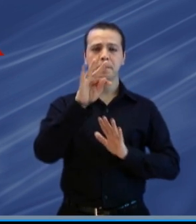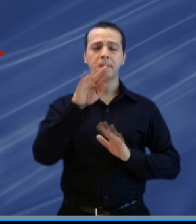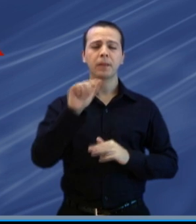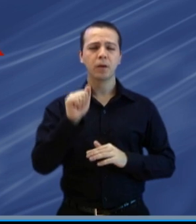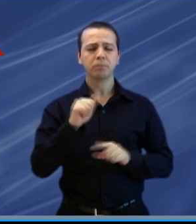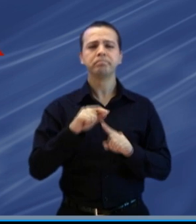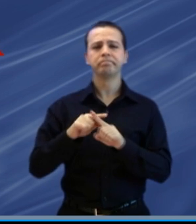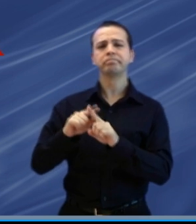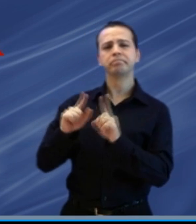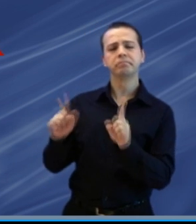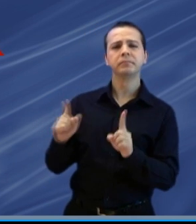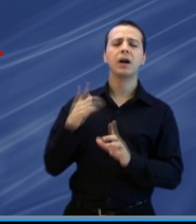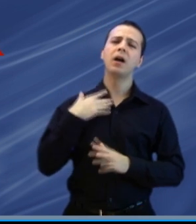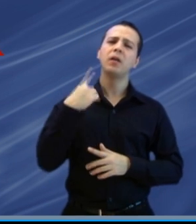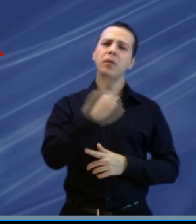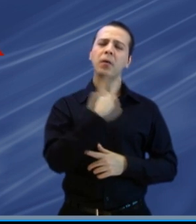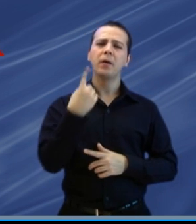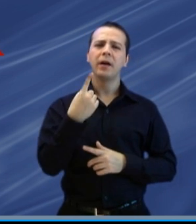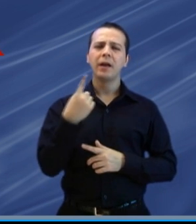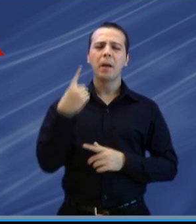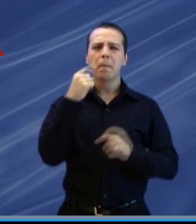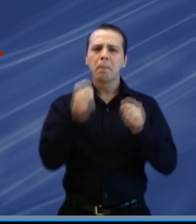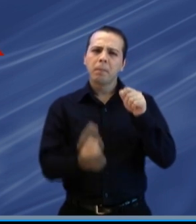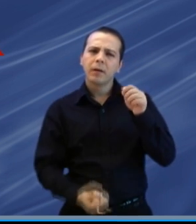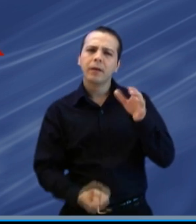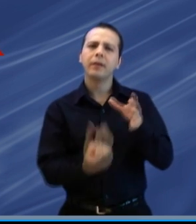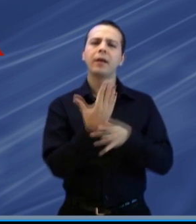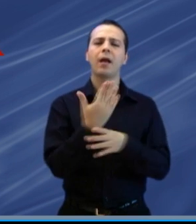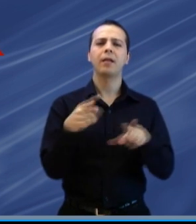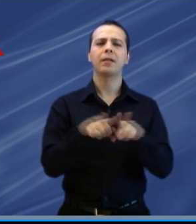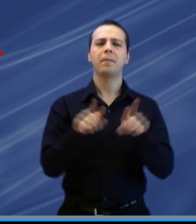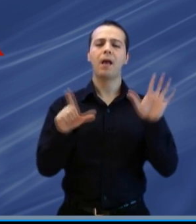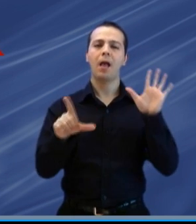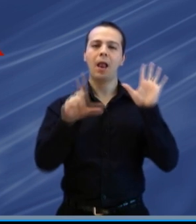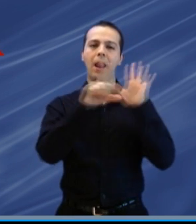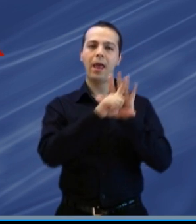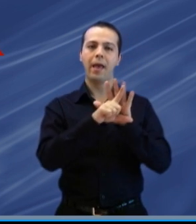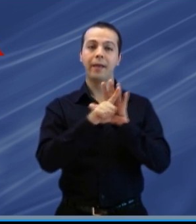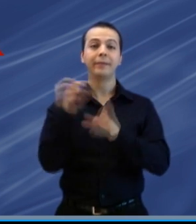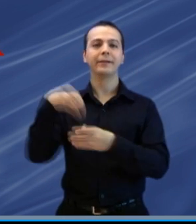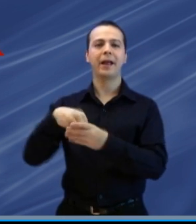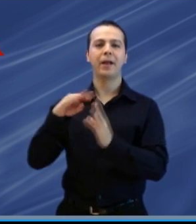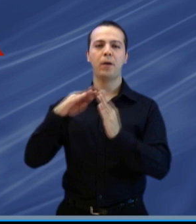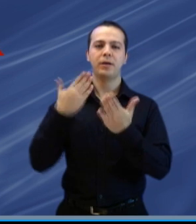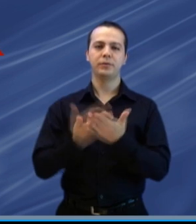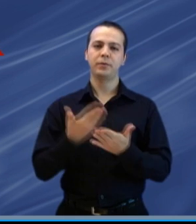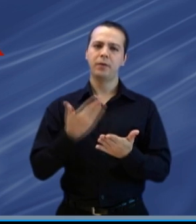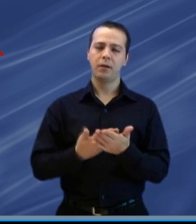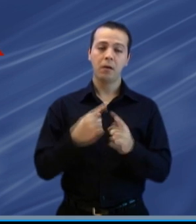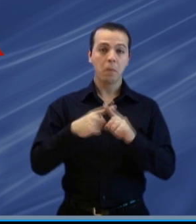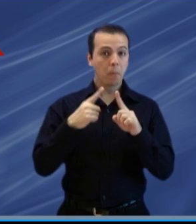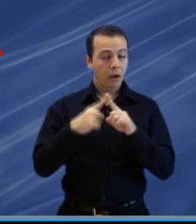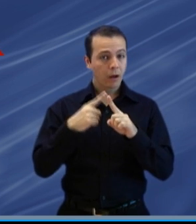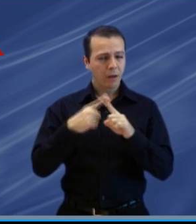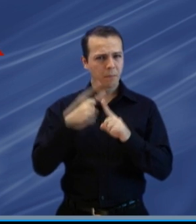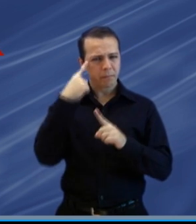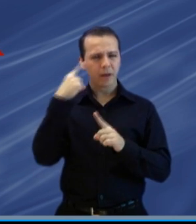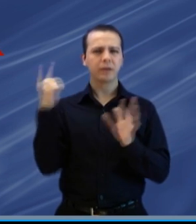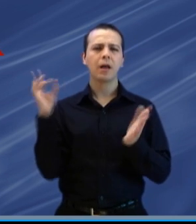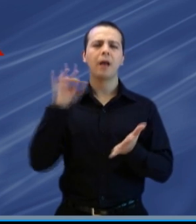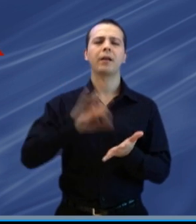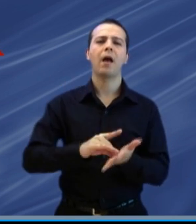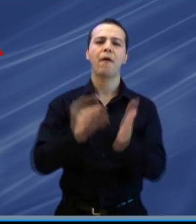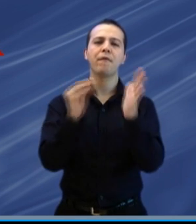Pois, será que nós vamos ter que começar a criar também leis de cotas para as escolas? Porque na realidade o que nós estamos